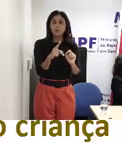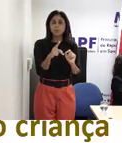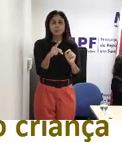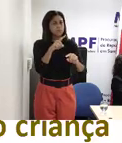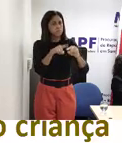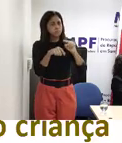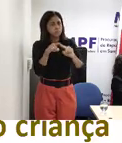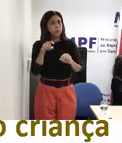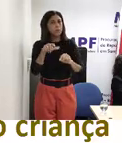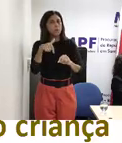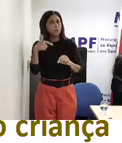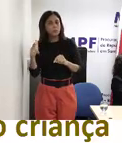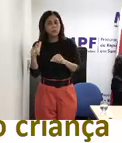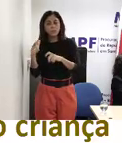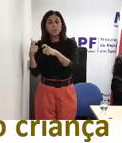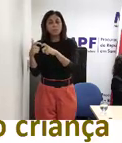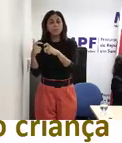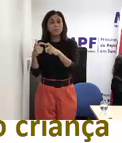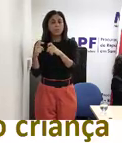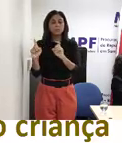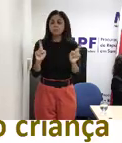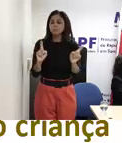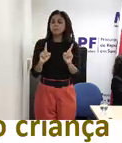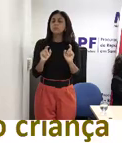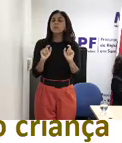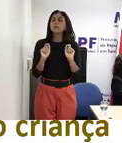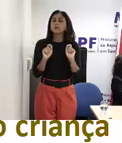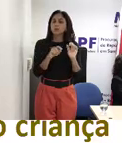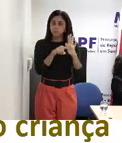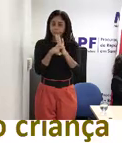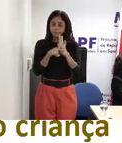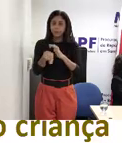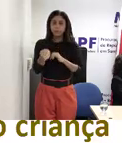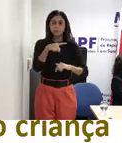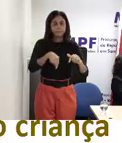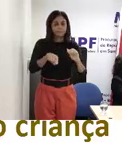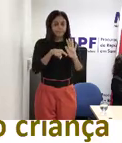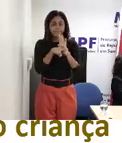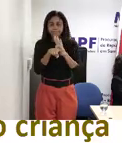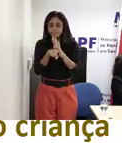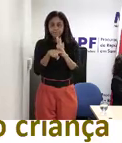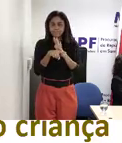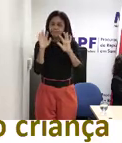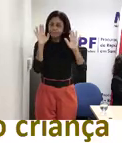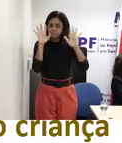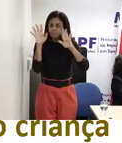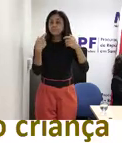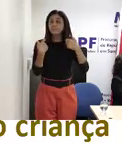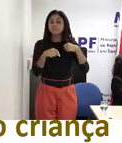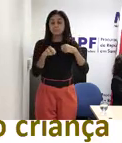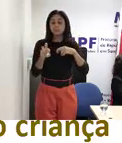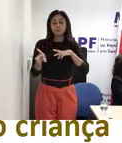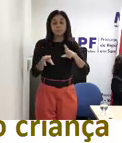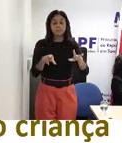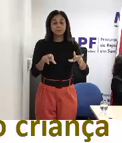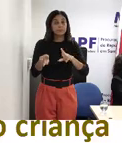agente que tá enviando essa foto qual era a intenção dele tá ok por a gente tem que fazer aquelas diferenças ali se é